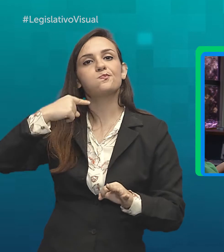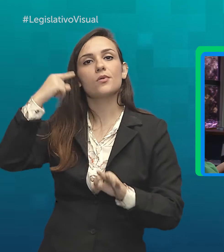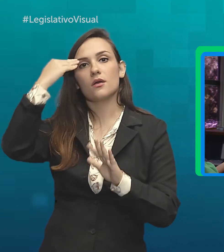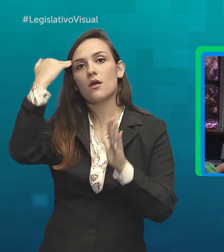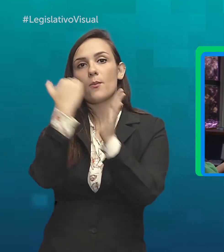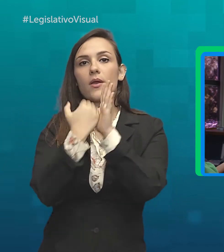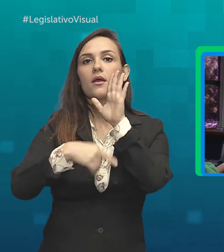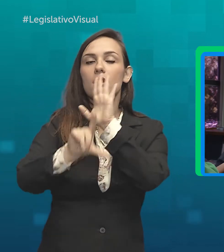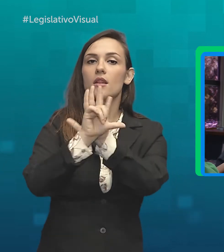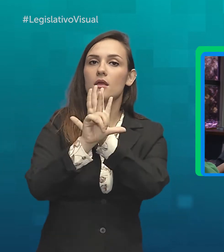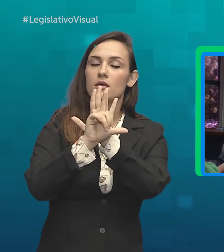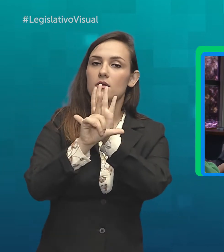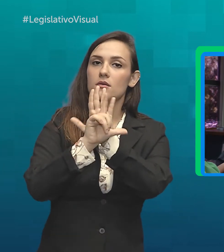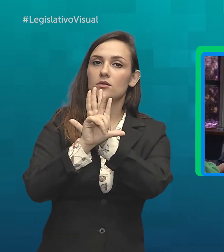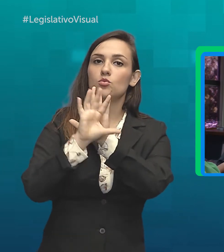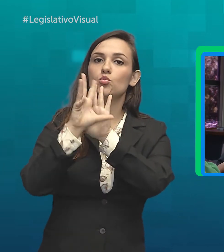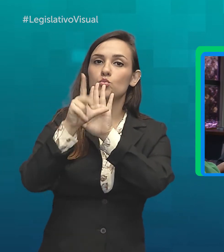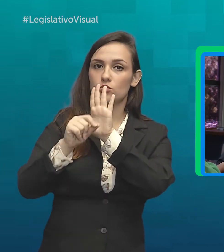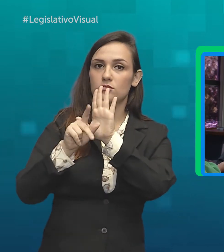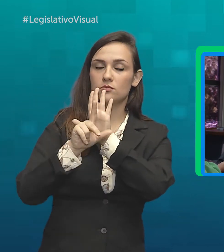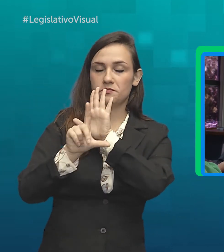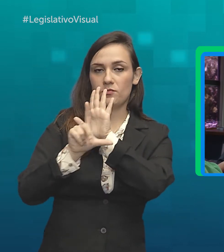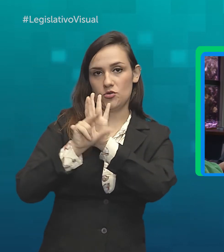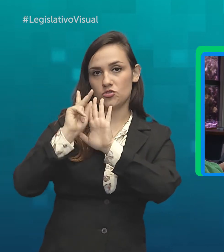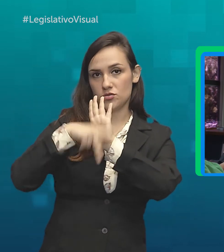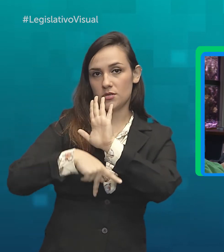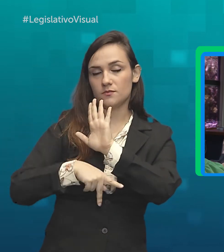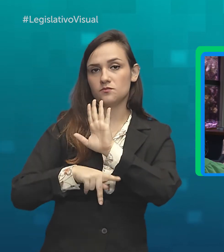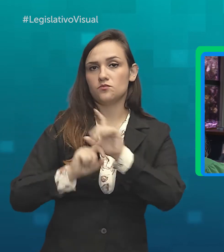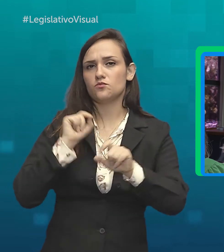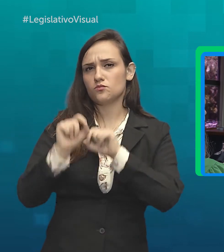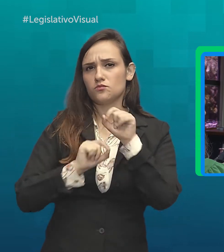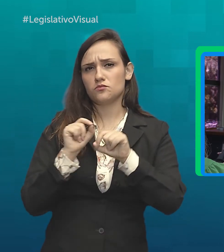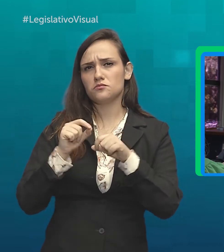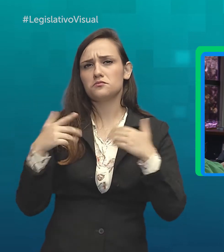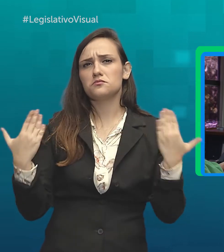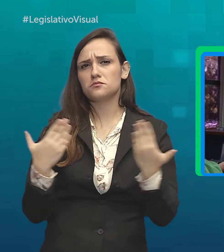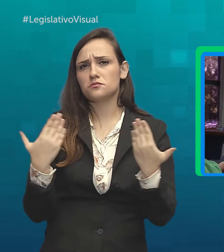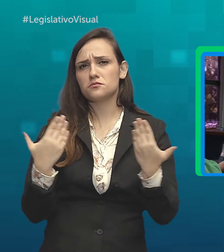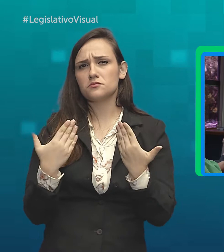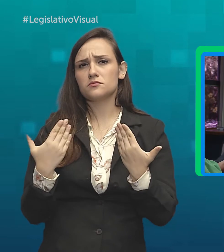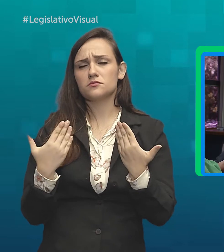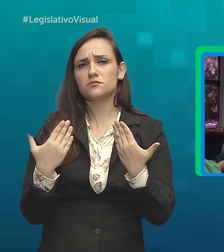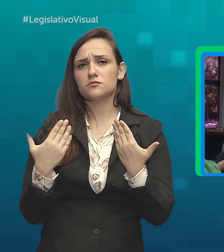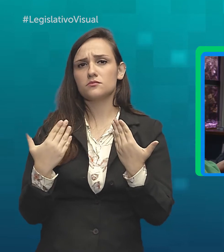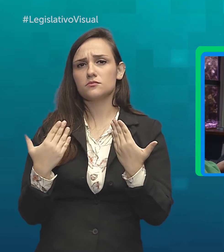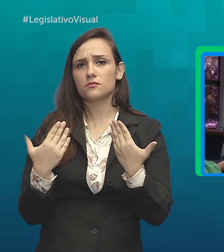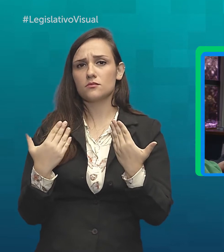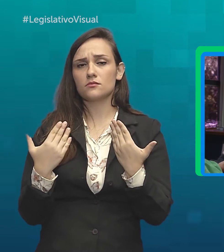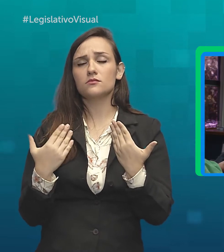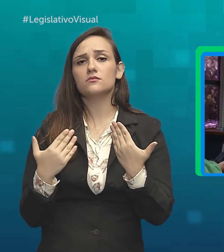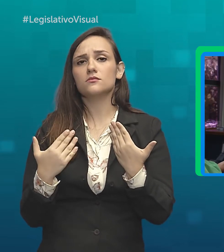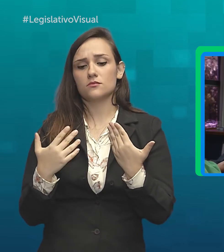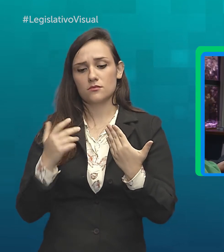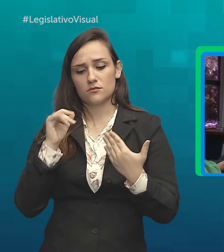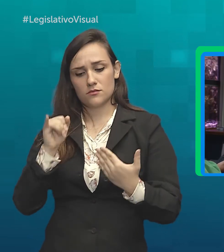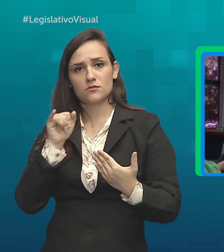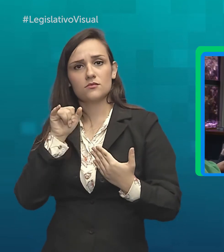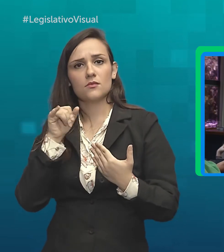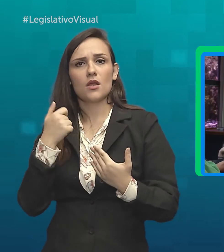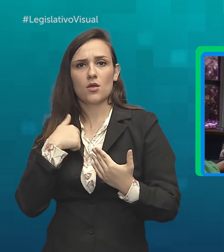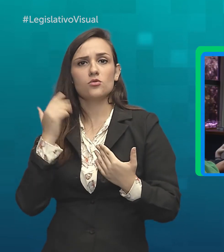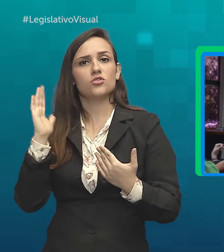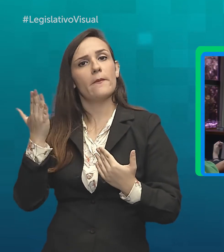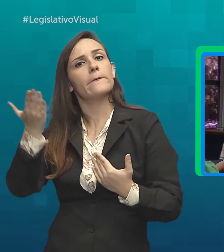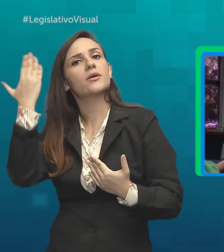juridicidade e a legalidade de todos os projetos que tramitam aqui. E segundo, de saber que o fato de a gente